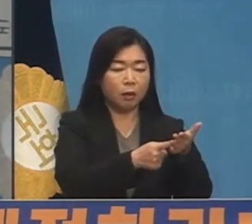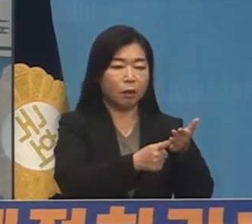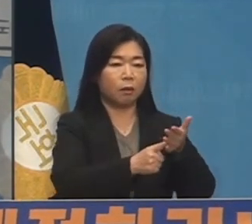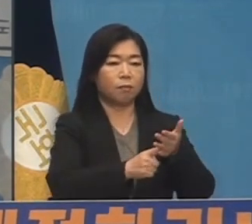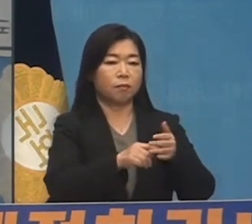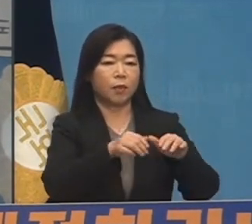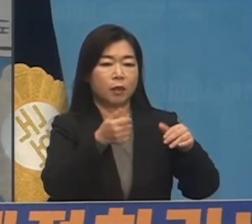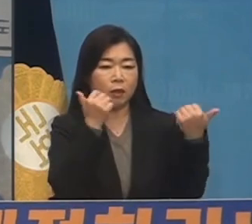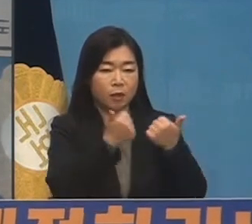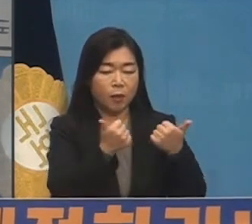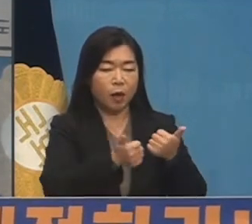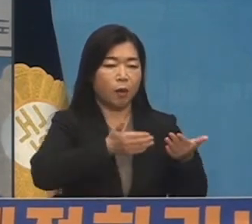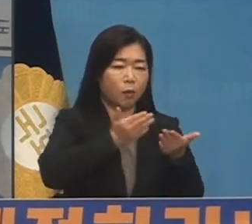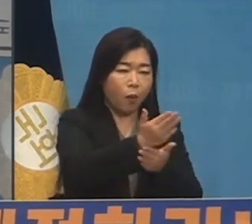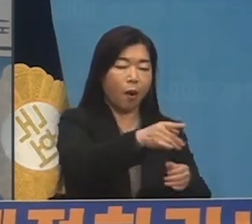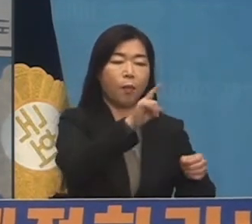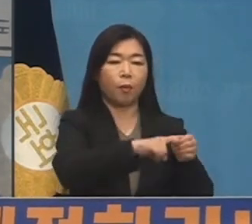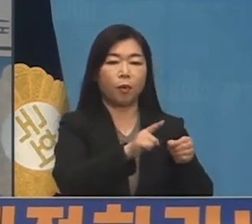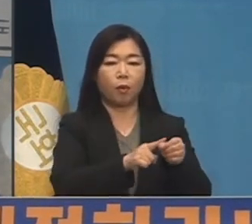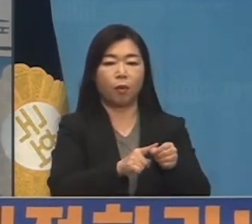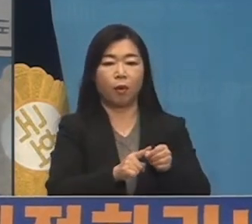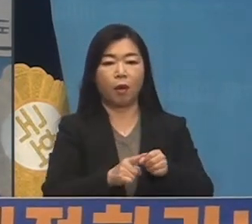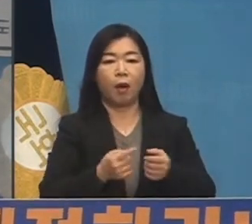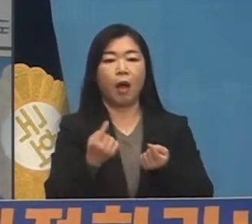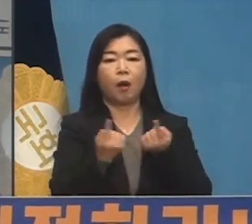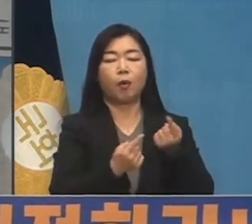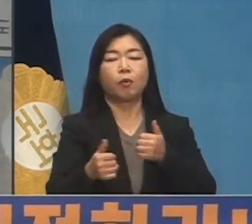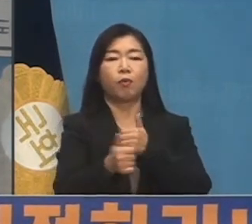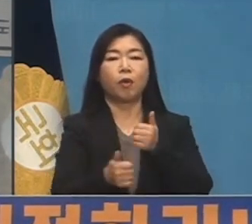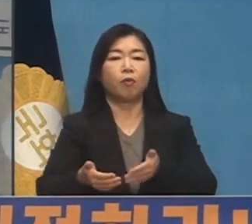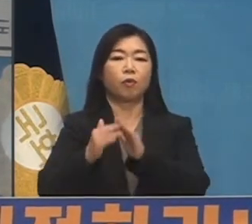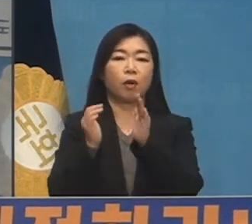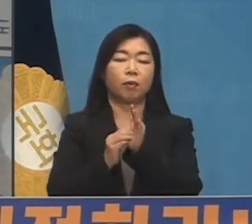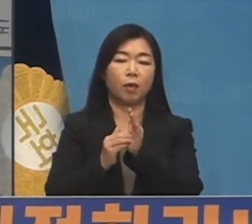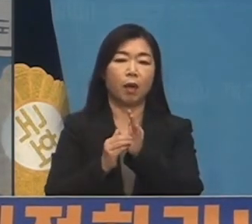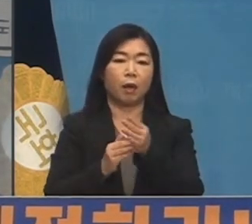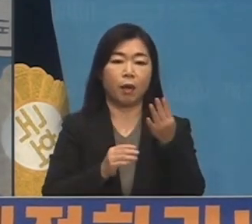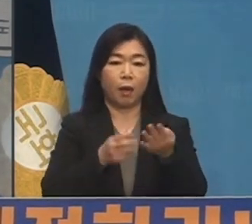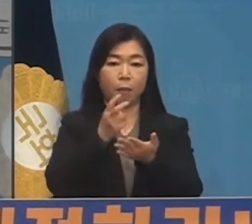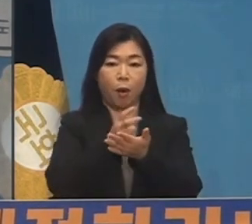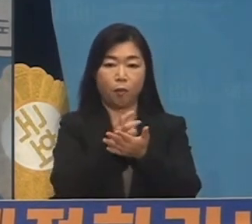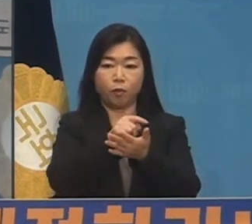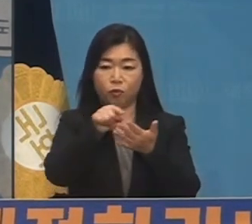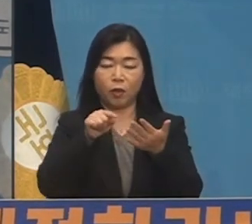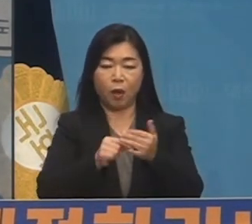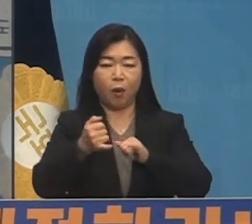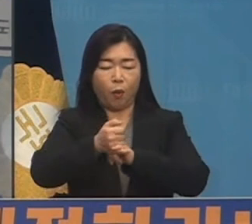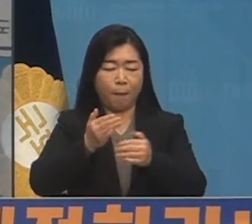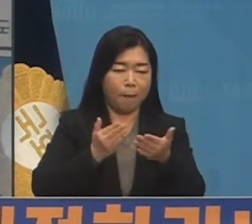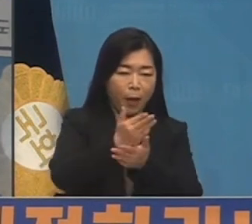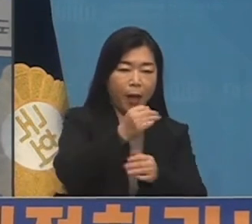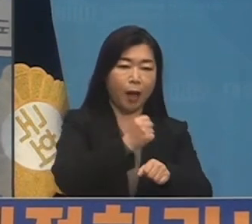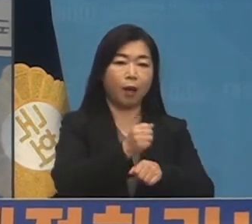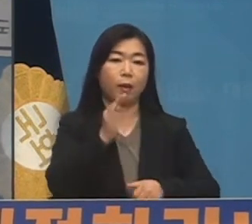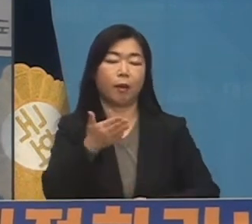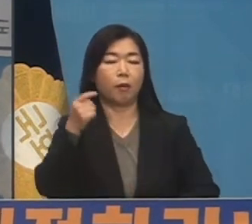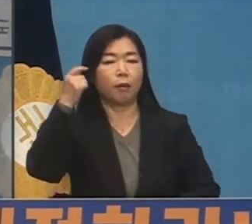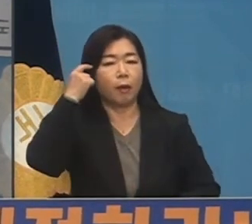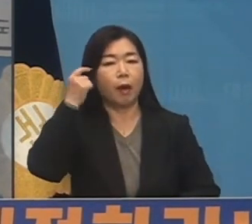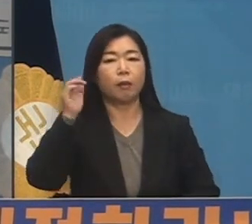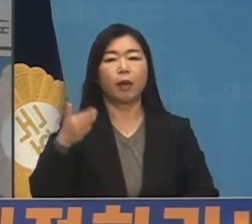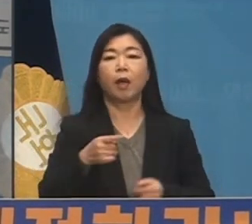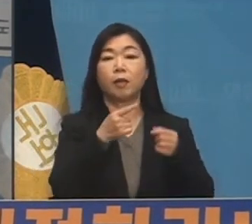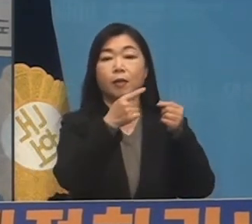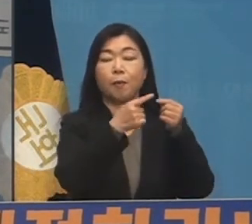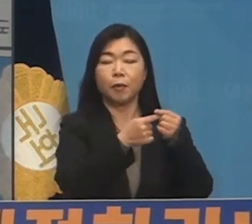통과를 목표로 안건조정위원회가 구성이 되었습니다. 제가 그 4개의 법안 중에서 꼭 통과되어야 한다라고 생각하는